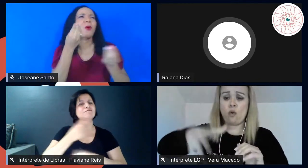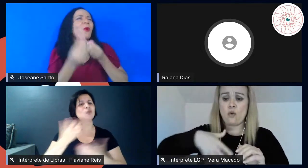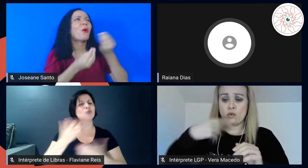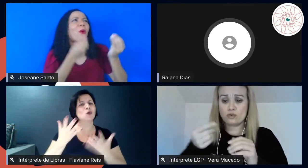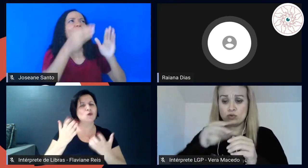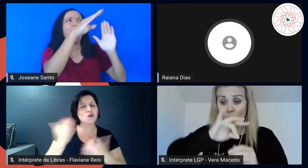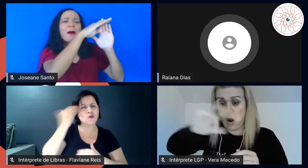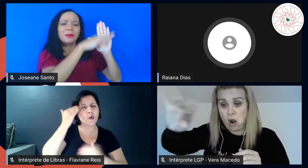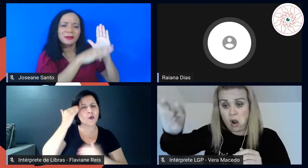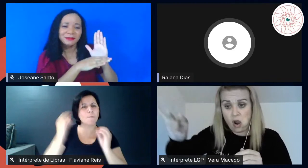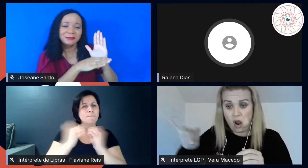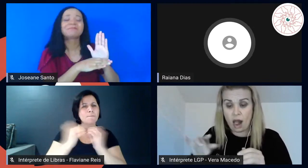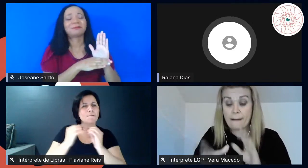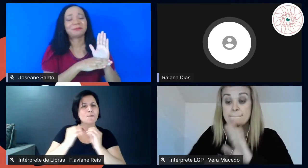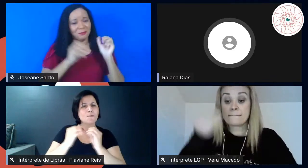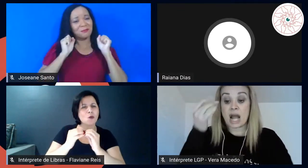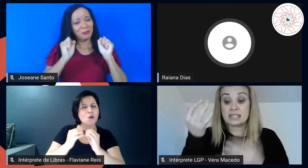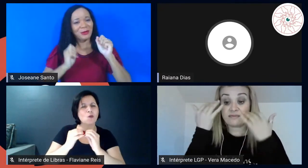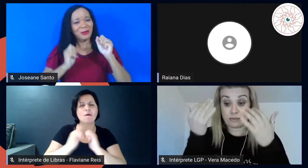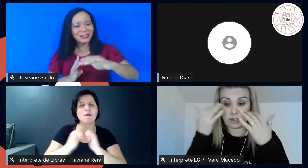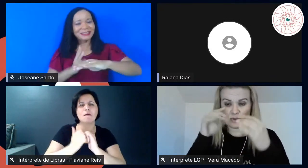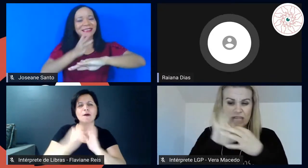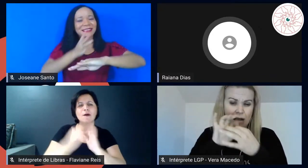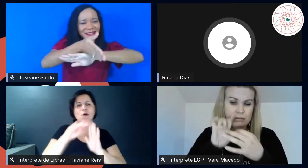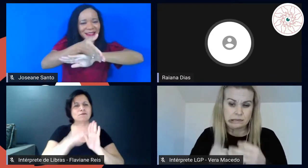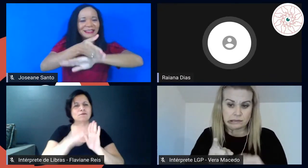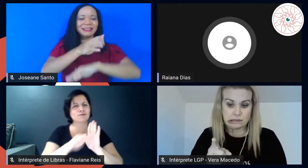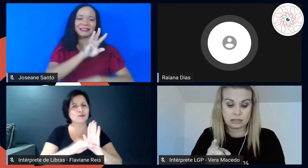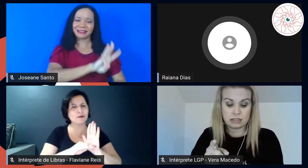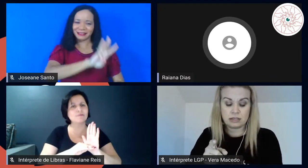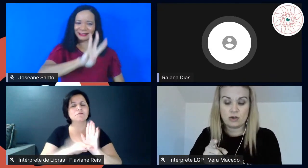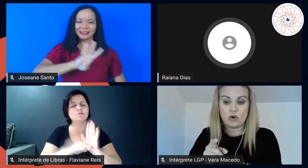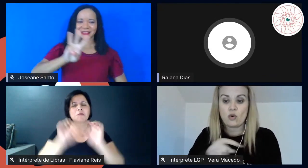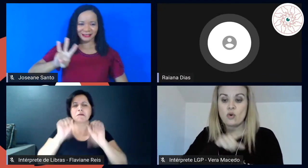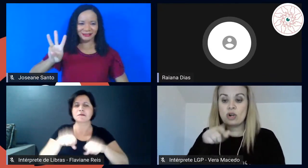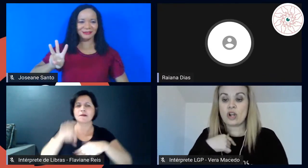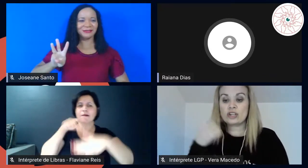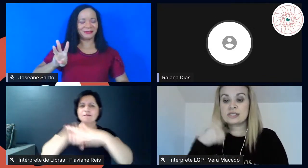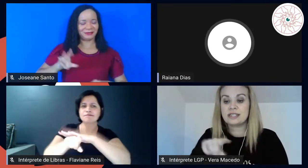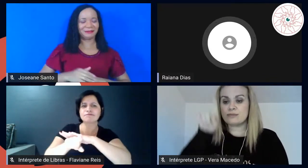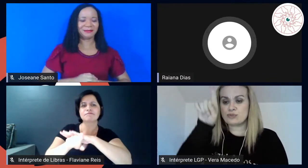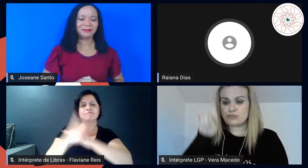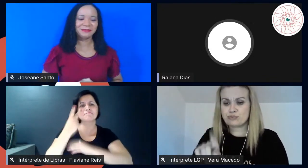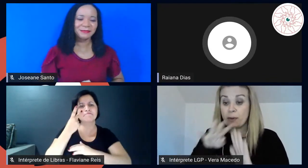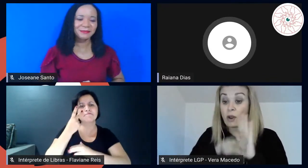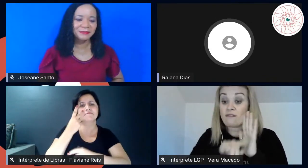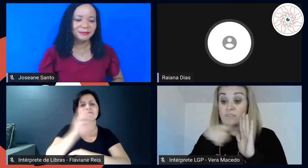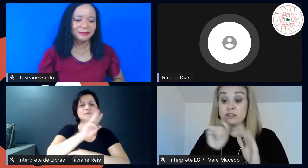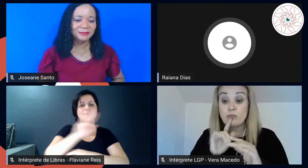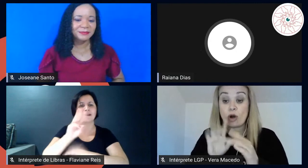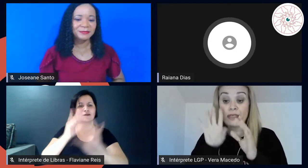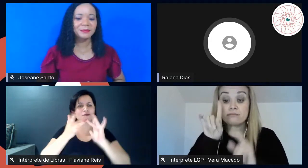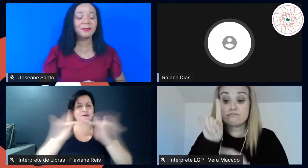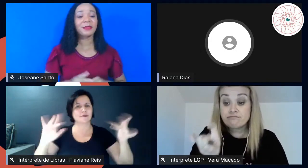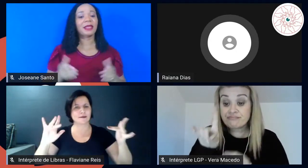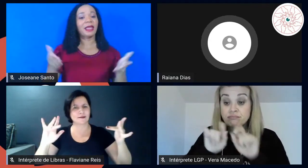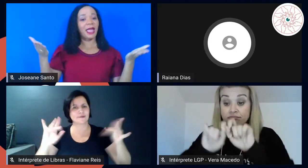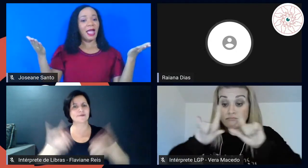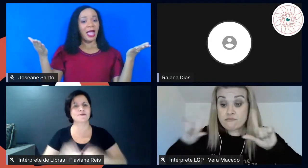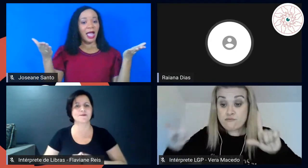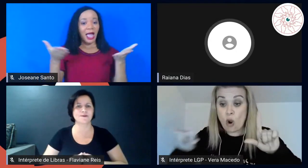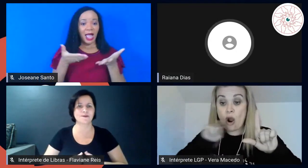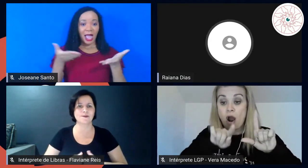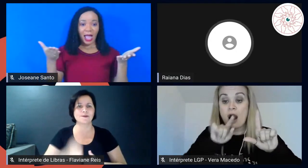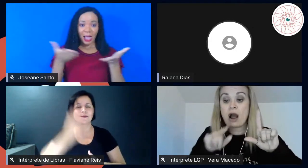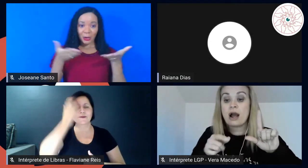mais informações acerca deste evento, o que o que teremos ao longo dele, vocês poderão acessar o site do evento na